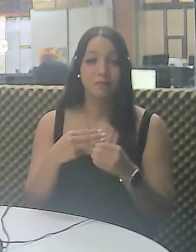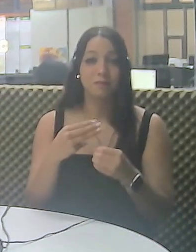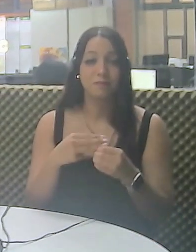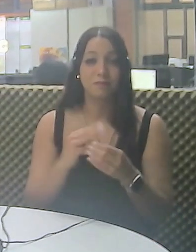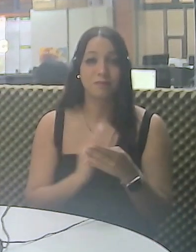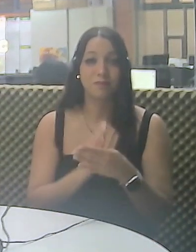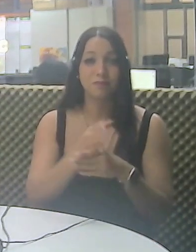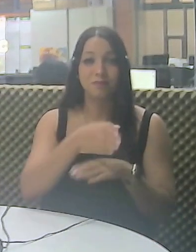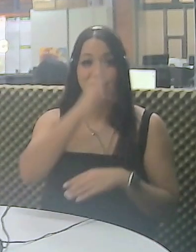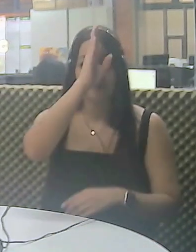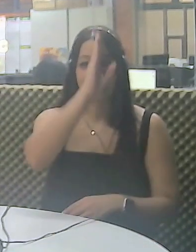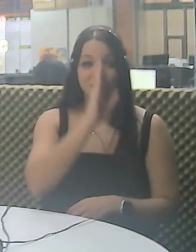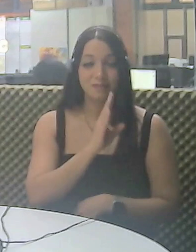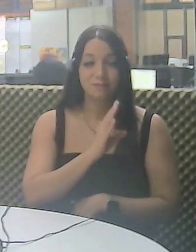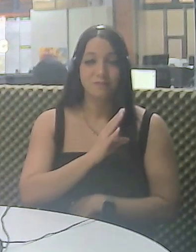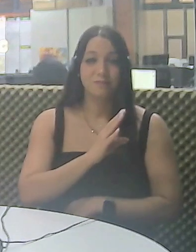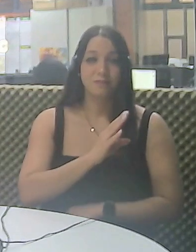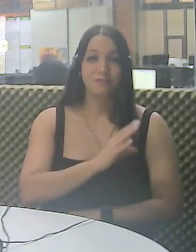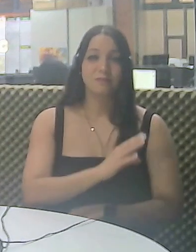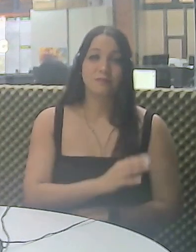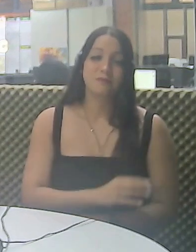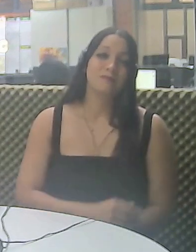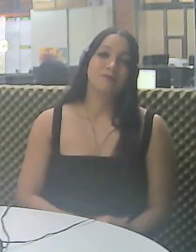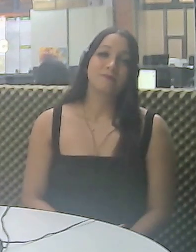A entrada é gratuita.